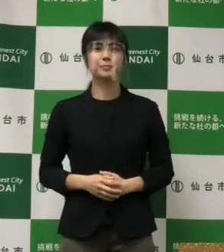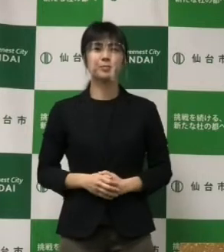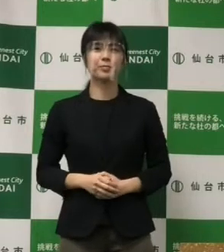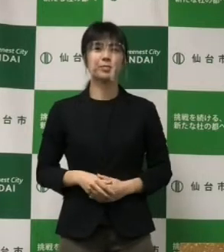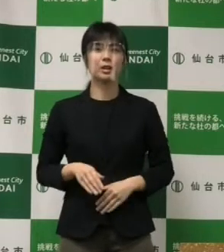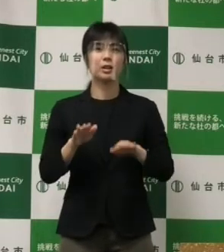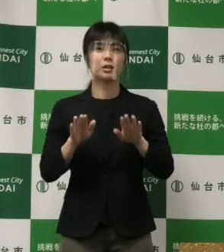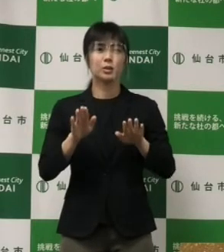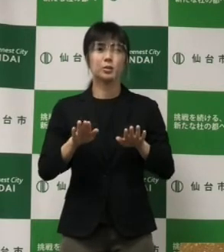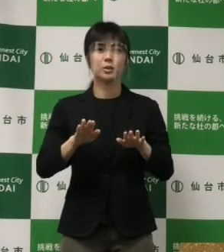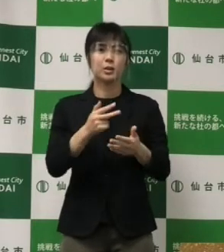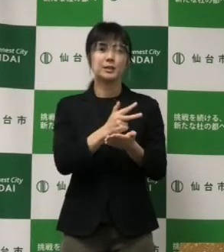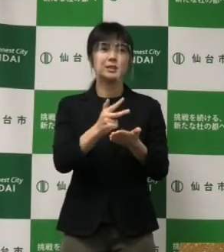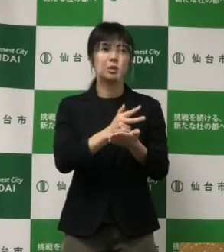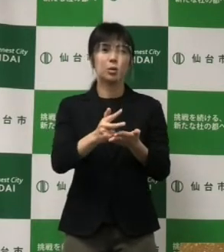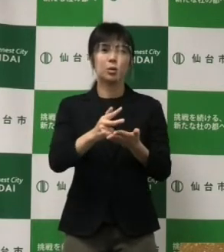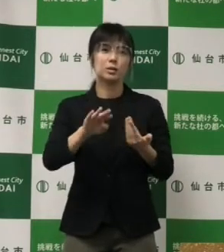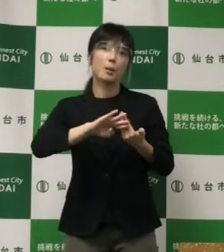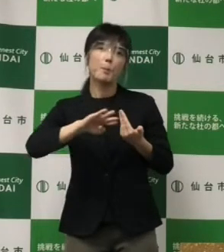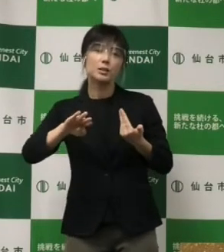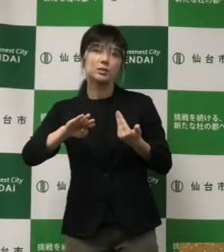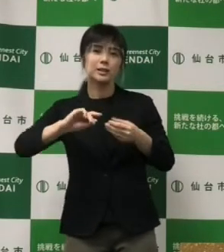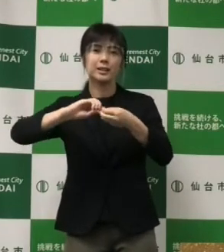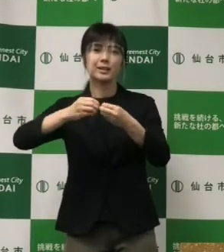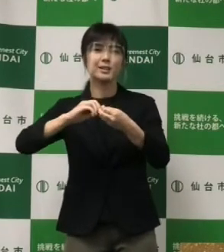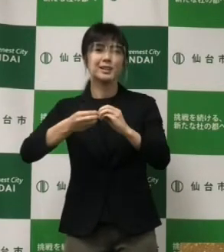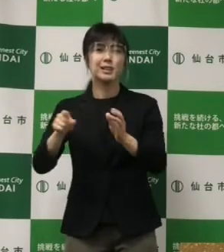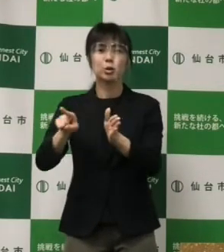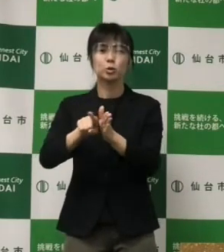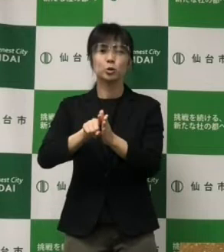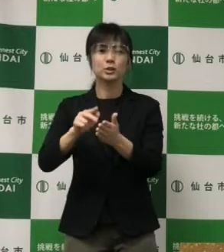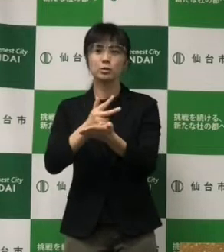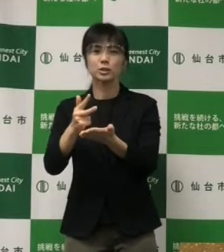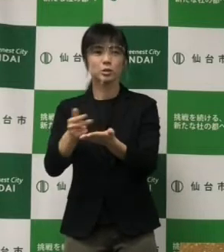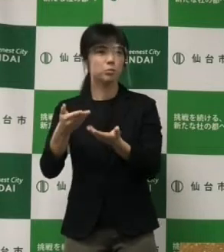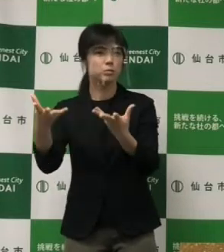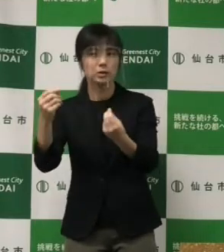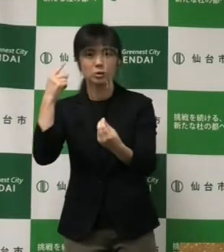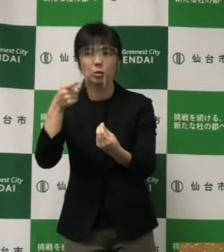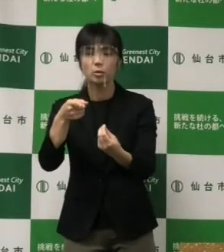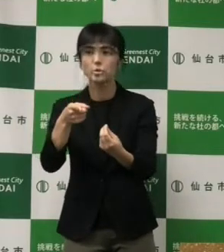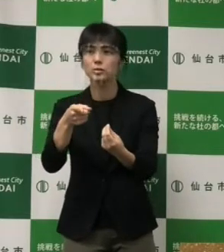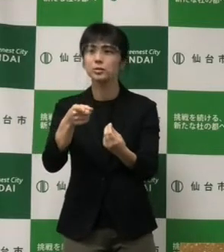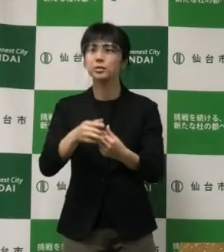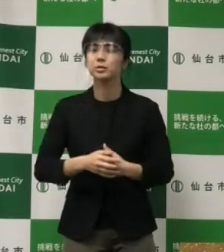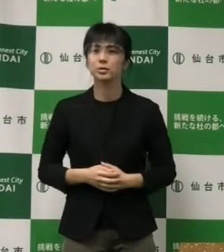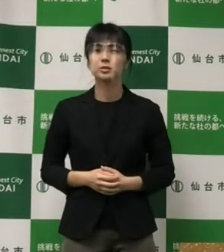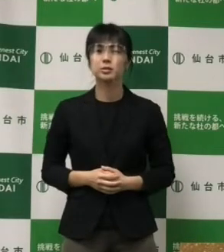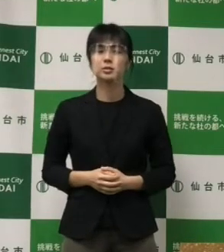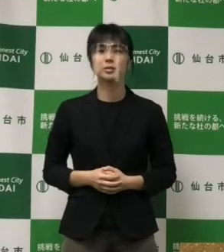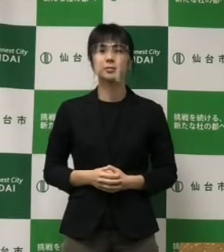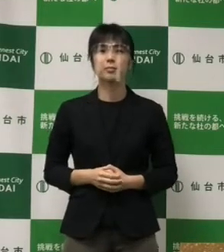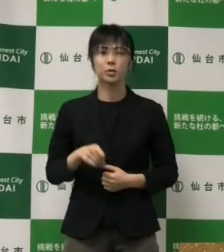本日別紙でお配りしたカラーの第1弾施策、第2弾施策の資料をお配りをしておりますけれども